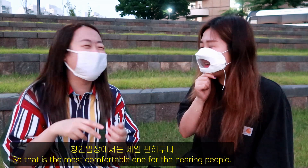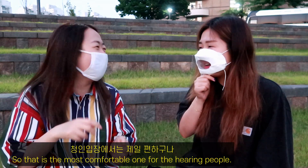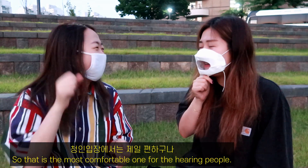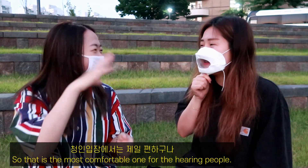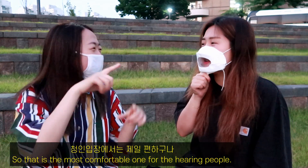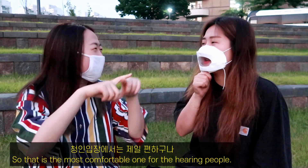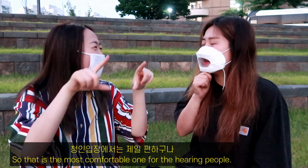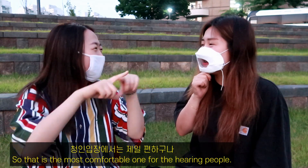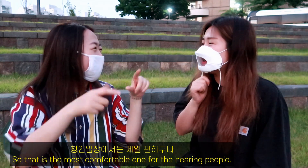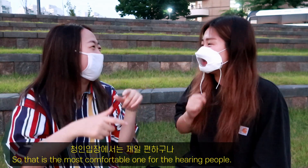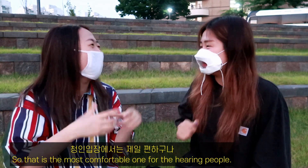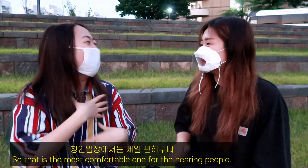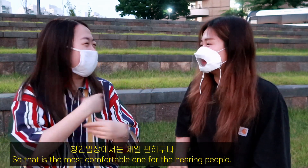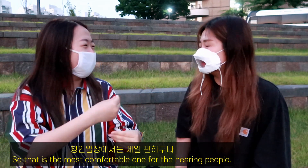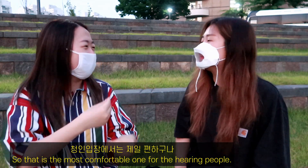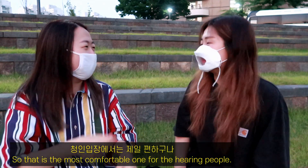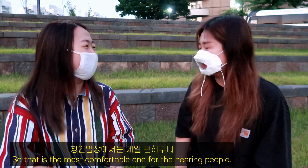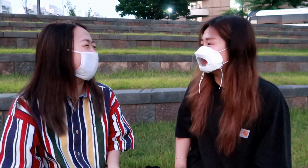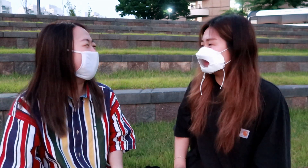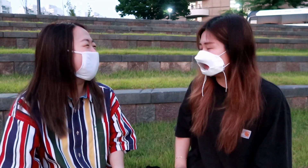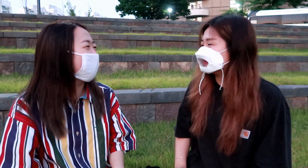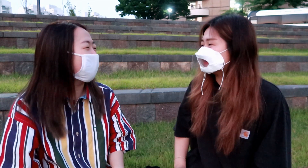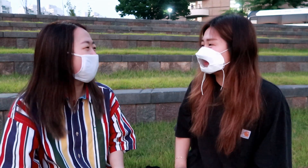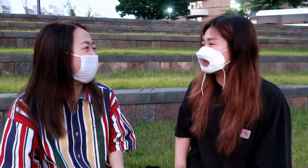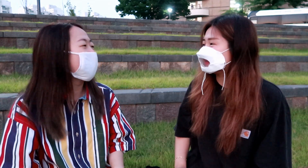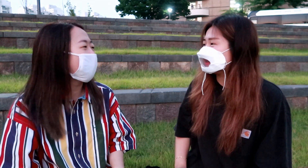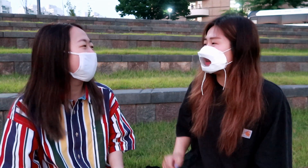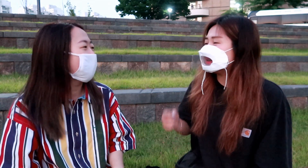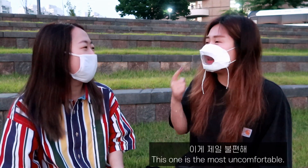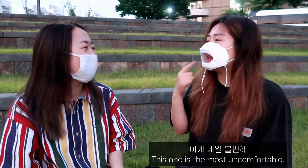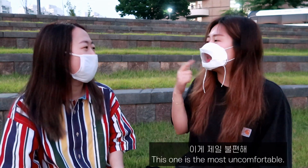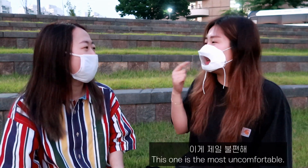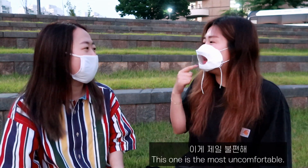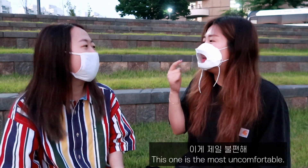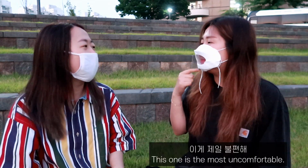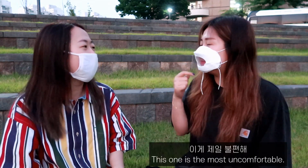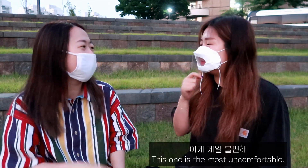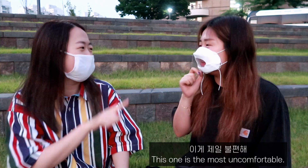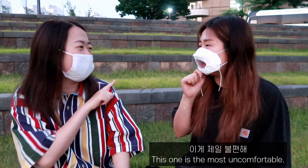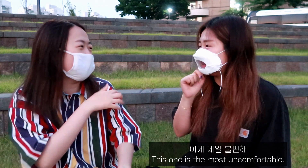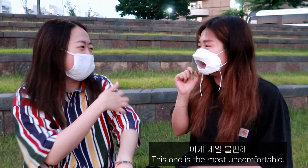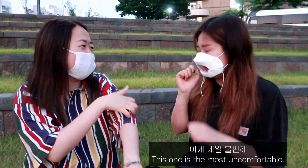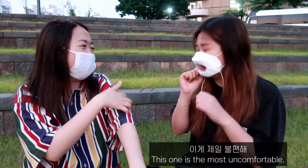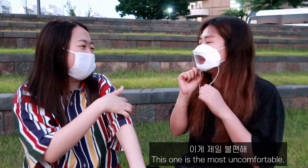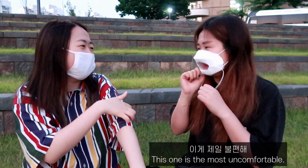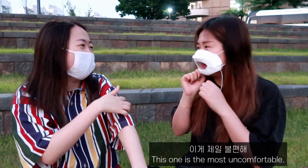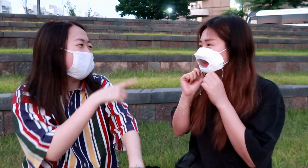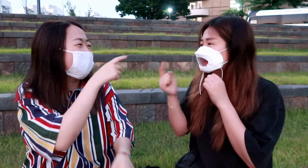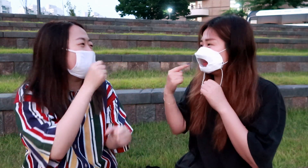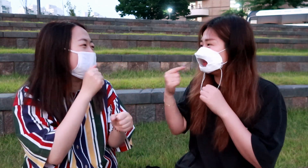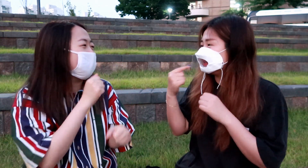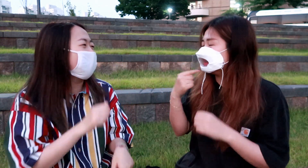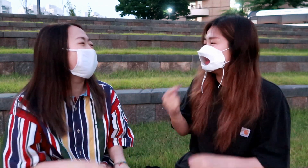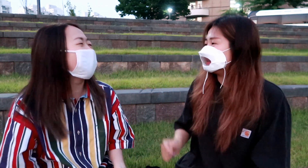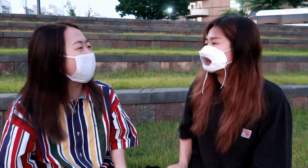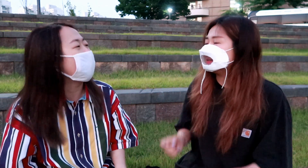입장에서는 그냥 보통 편하구나. 아. 이게 제일. 제일 불편해? 아마,